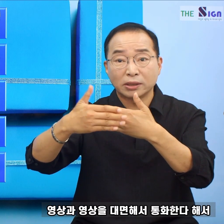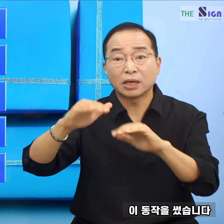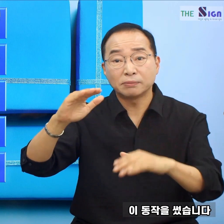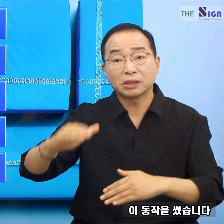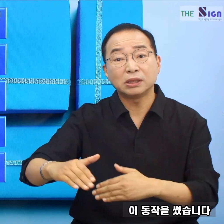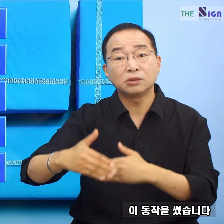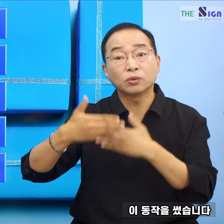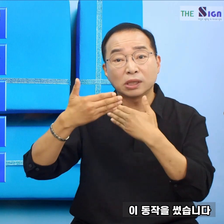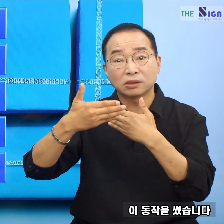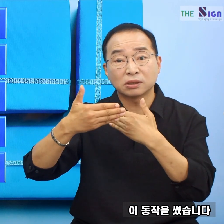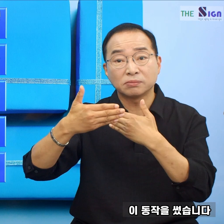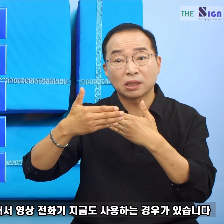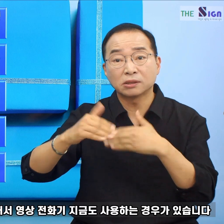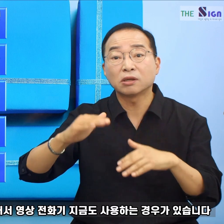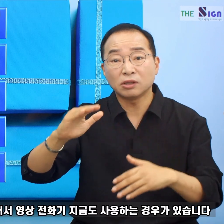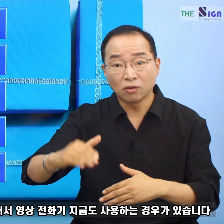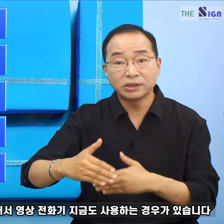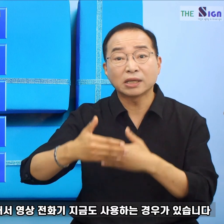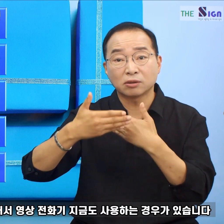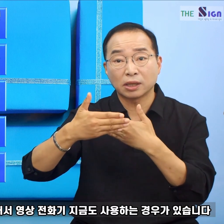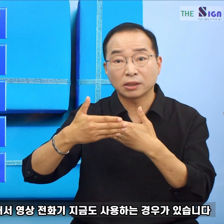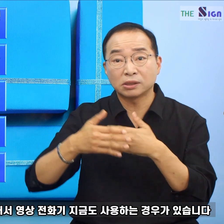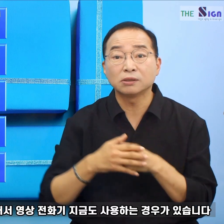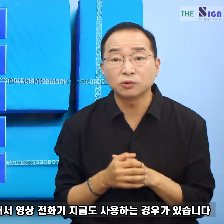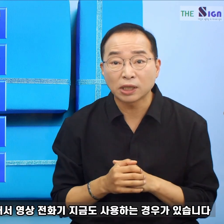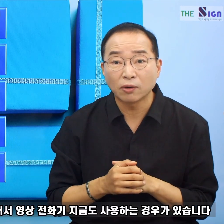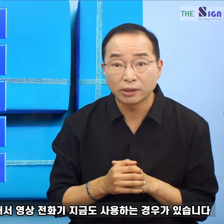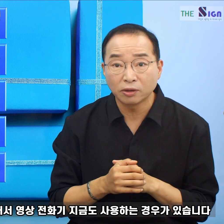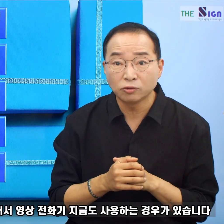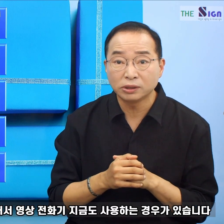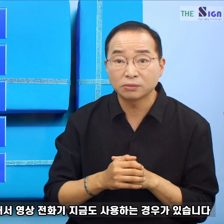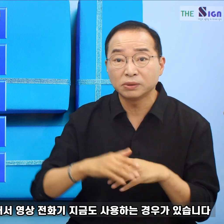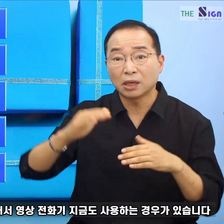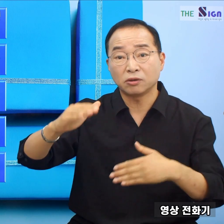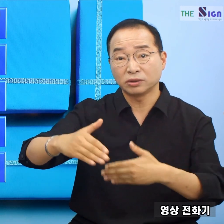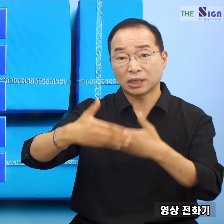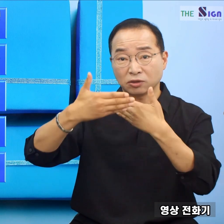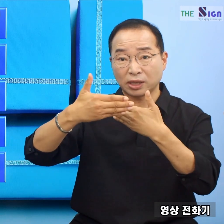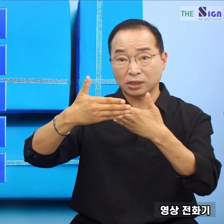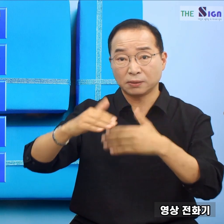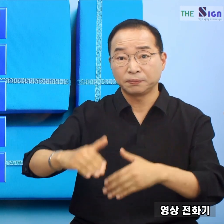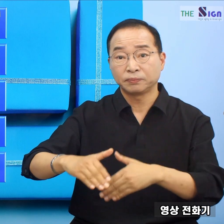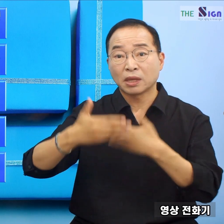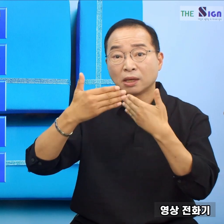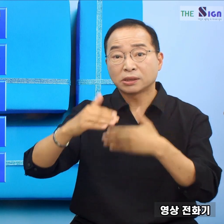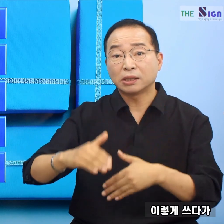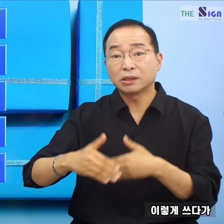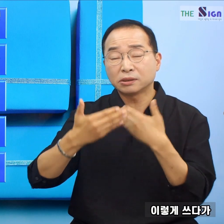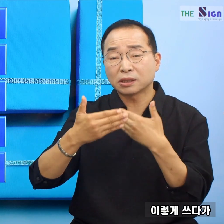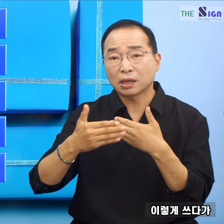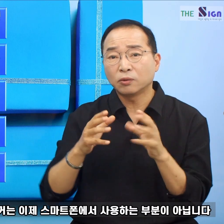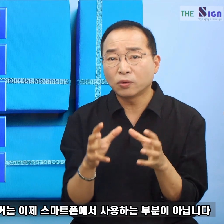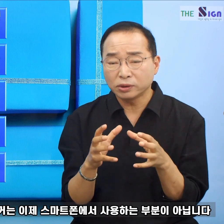하면서 이 동작을 썼습니다. 그래서 영상 전화기, 지금도 사용하는 경우 있습니다. 영상 전화기. 자, 이렇게 쓰다가 요거는